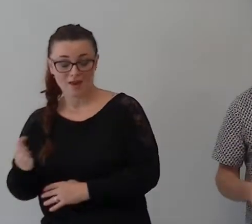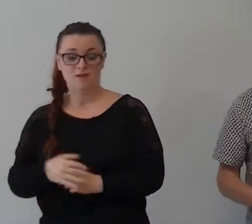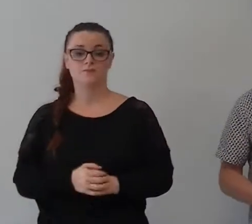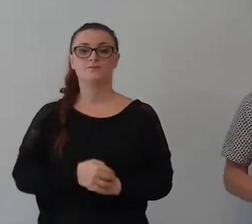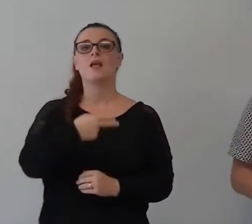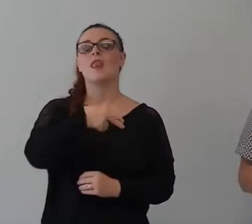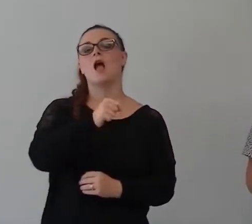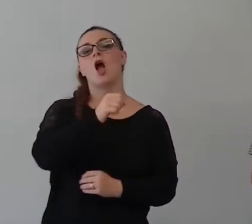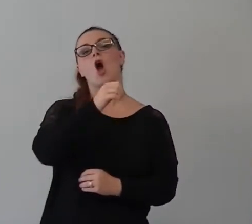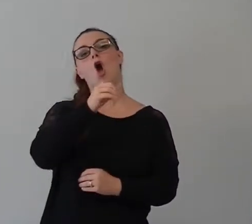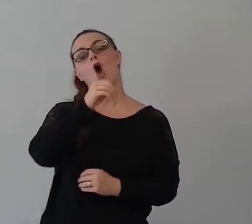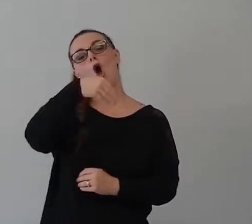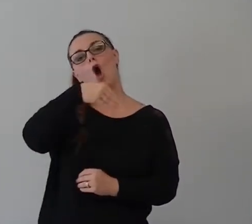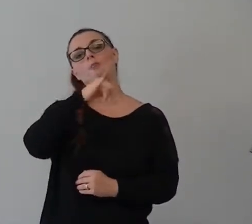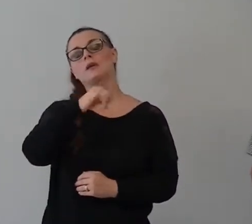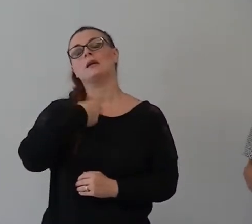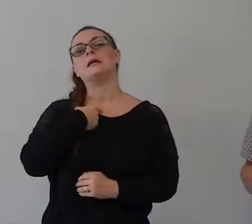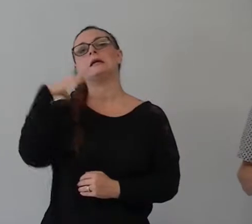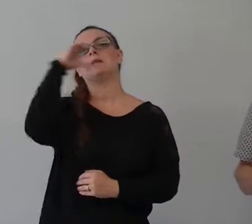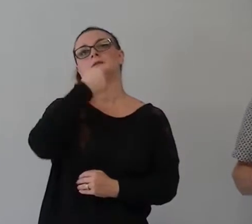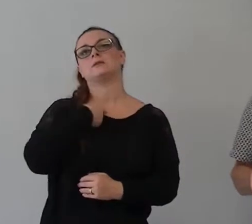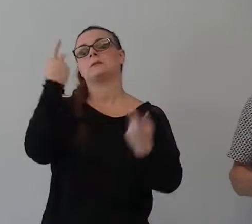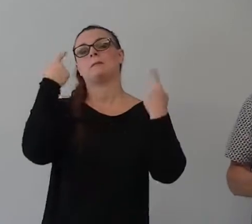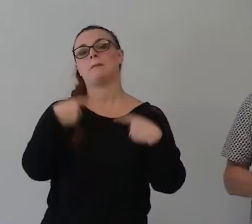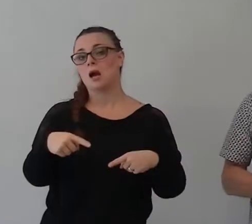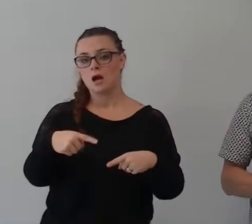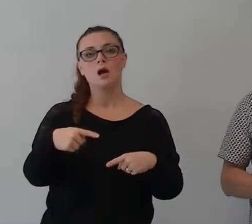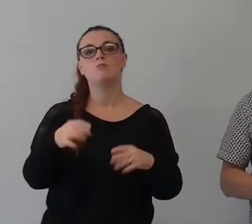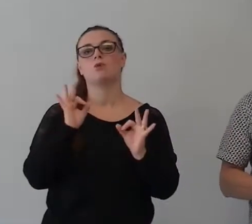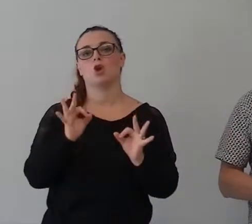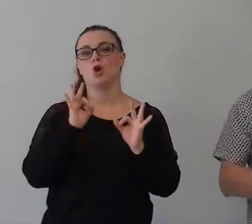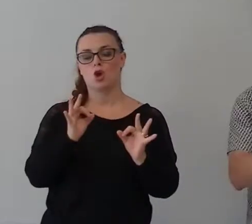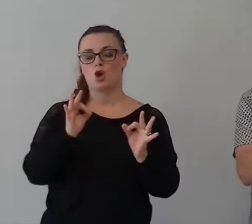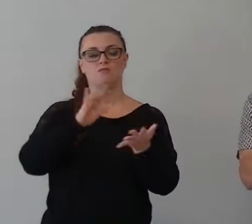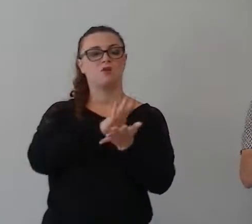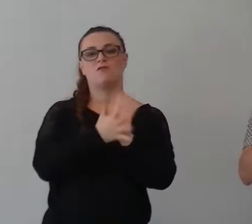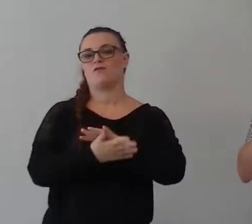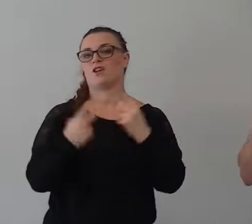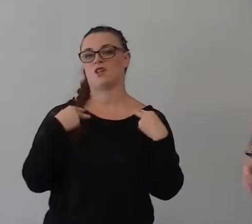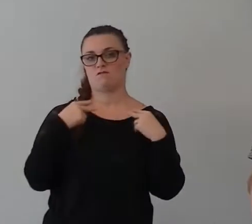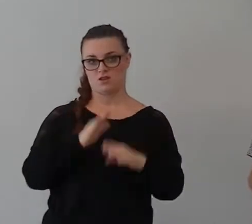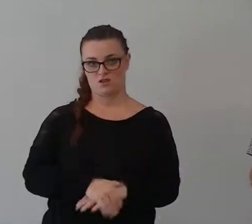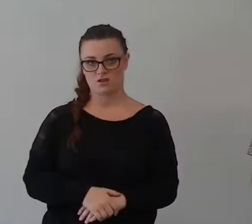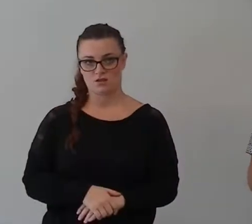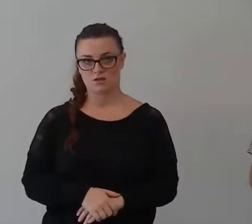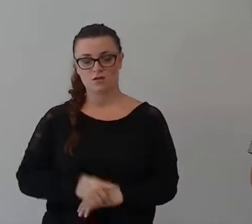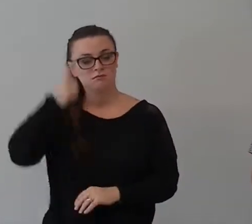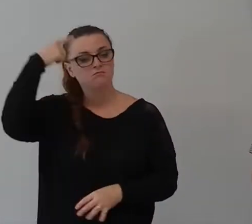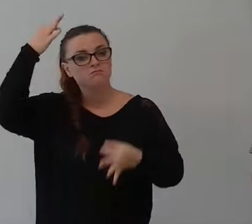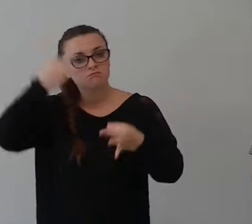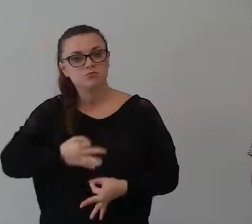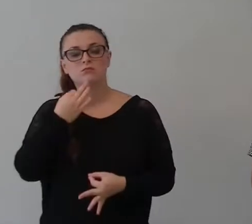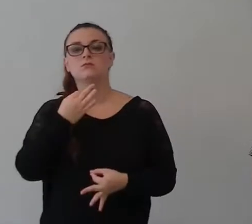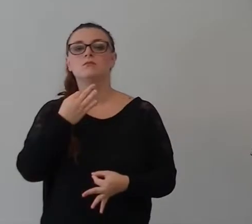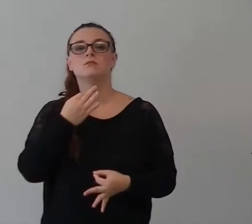Naomi aveva capito che era la fine della sua storia a Moab e decide di tornare